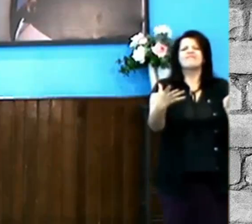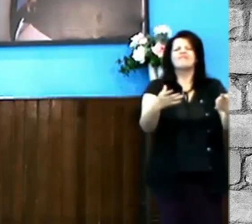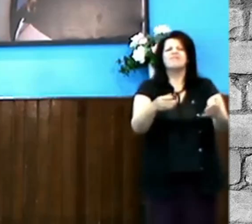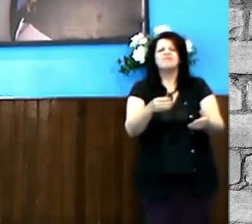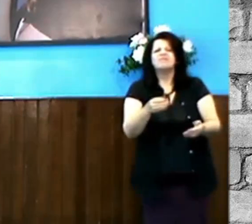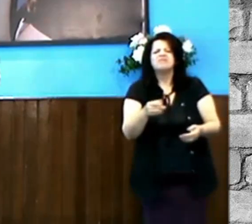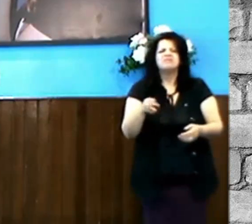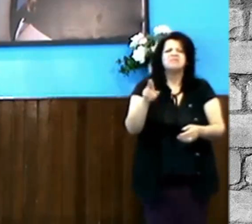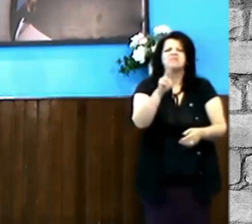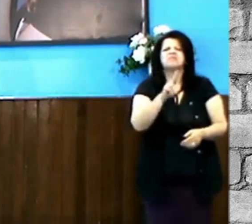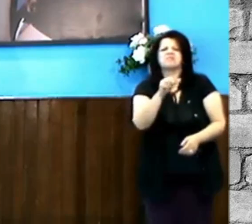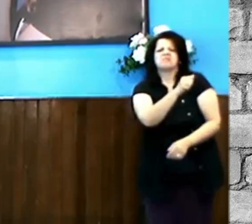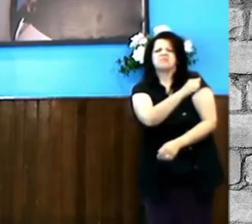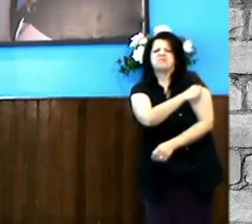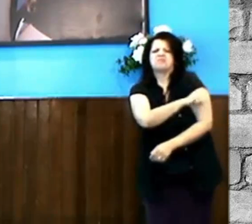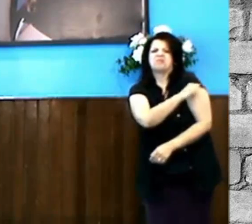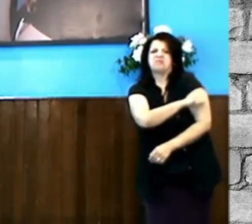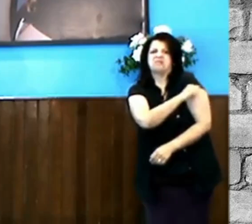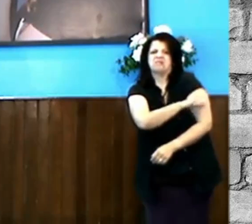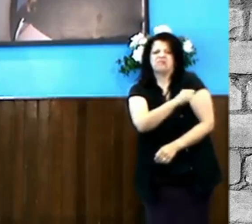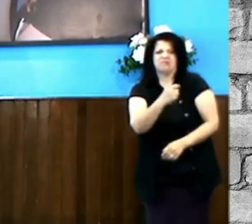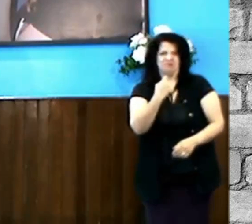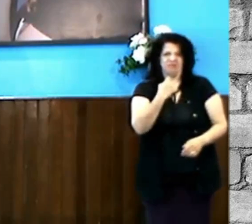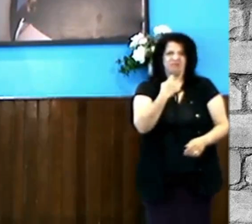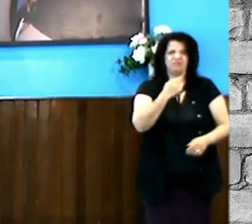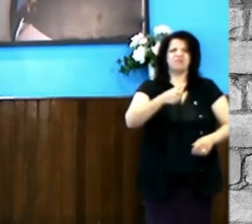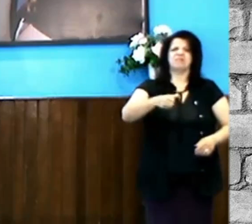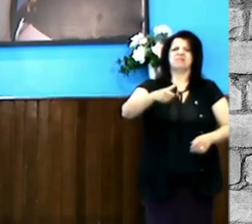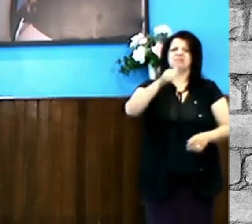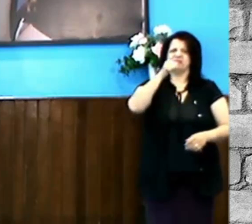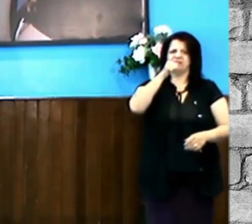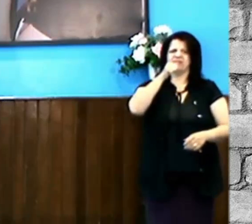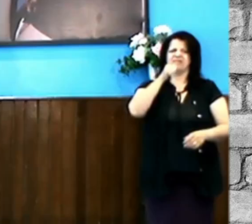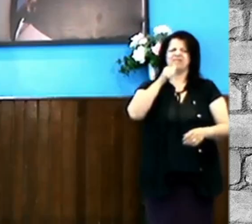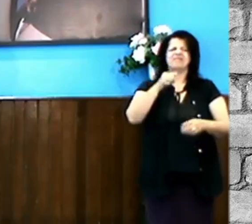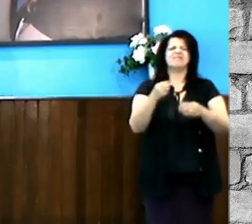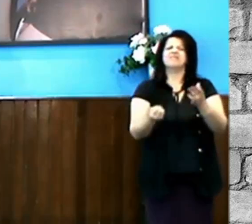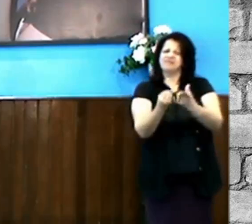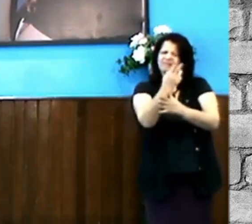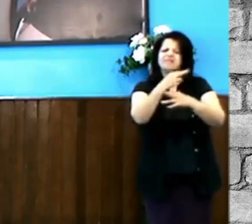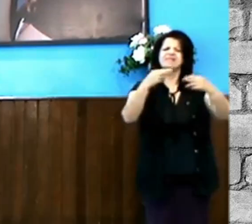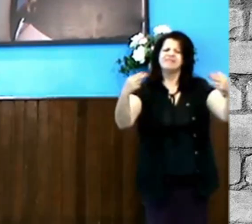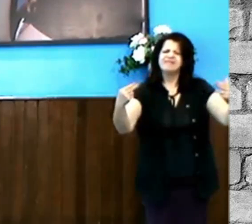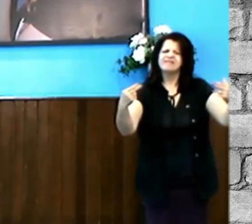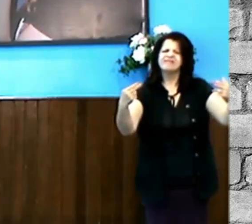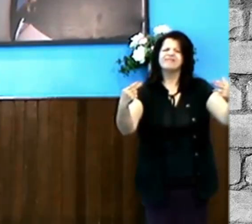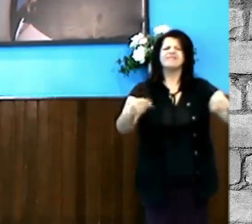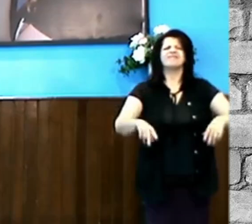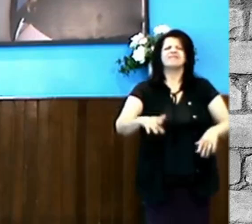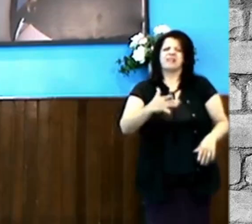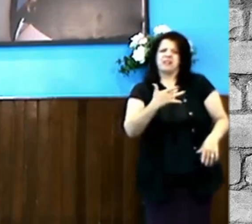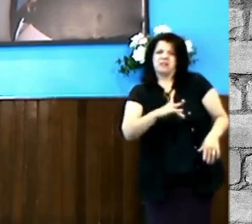intoxicados com algo, normalmente é isso que acontece. Os efeitos, na verdade, eles são vários, não é? Vão desde talvez uma